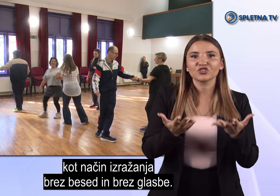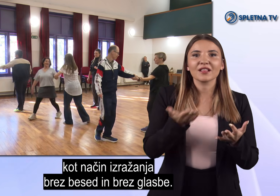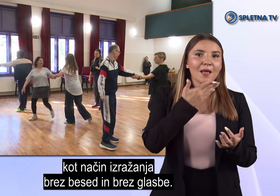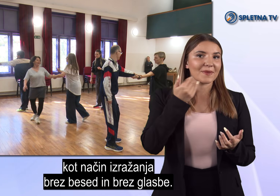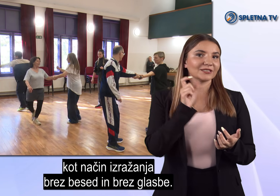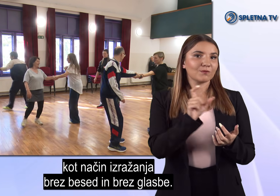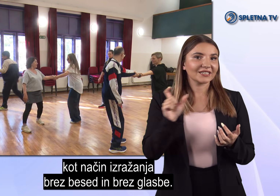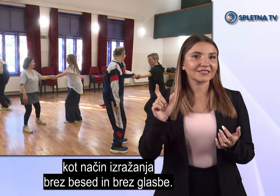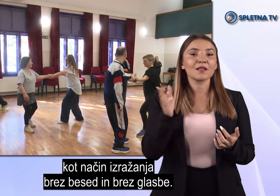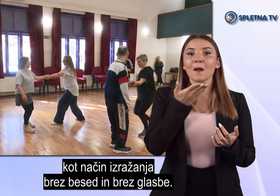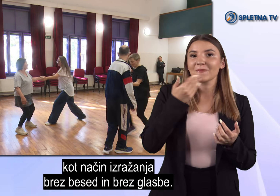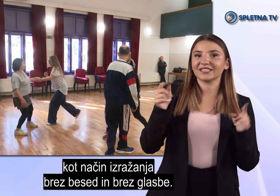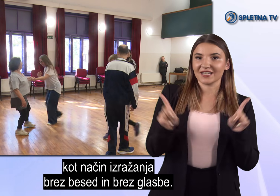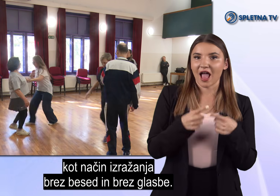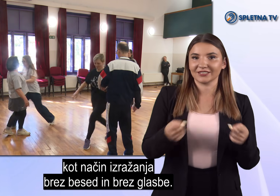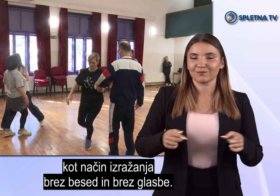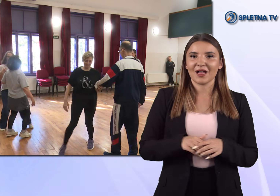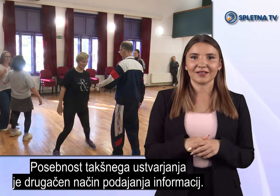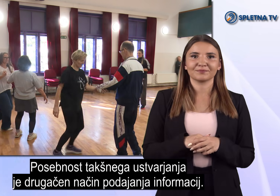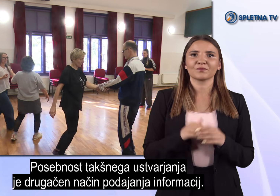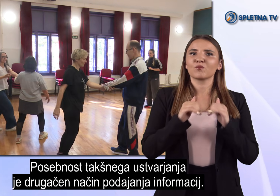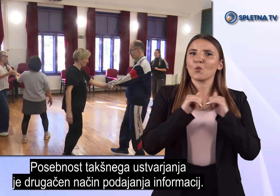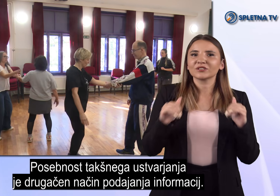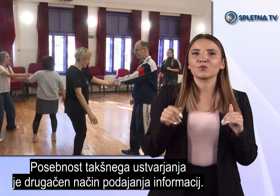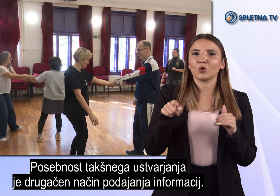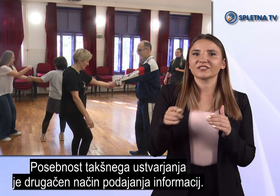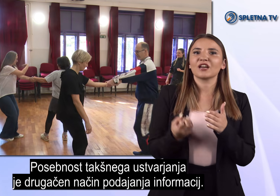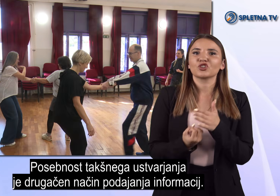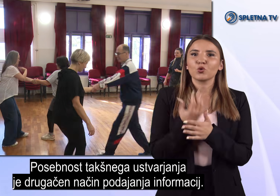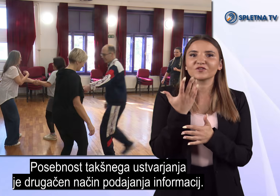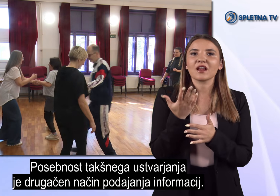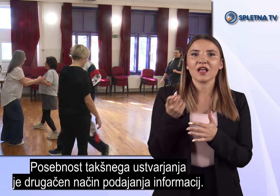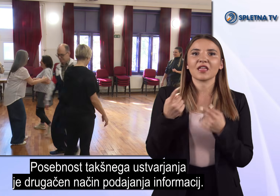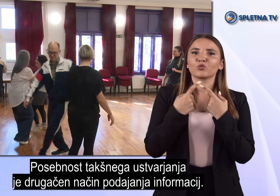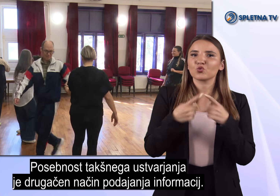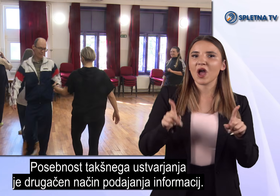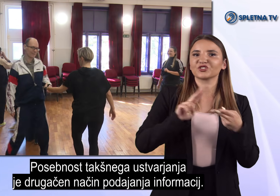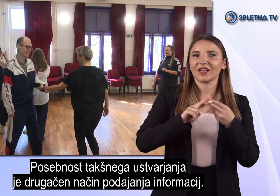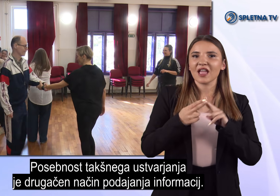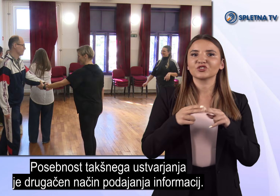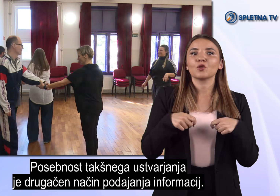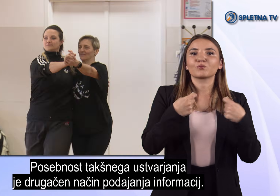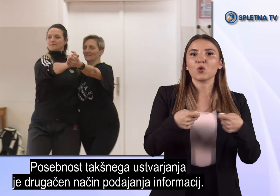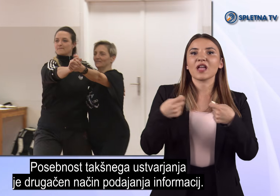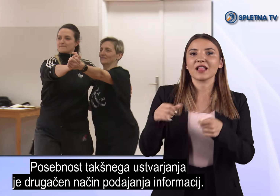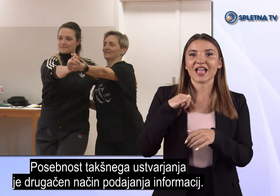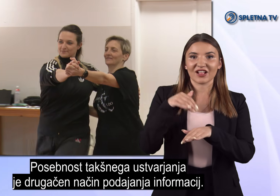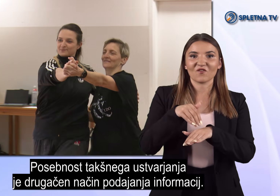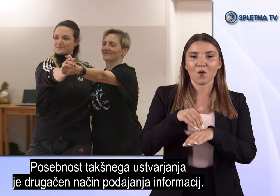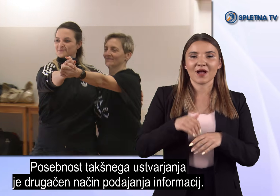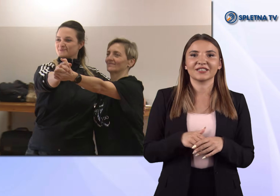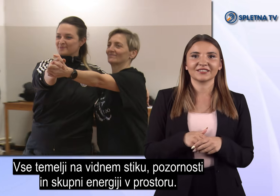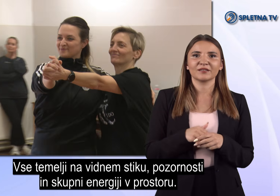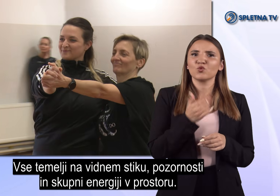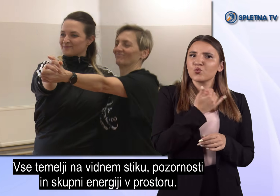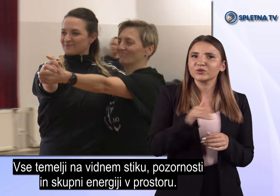in brez glasbe. Posebnost takšnega ustvarjanja je drugačen način podajanja informacij. Vse temelji